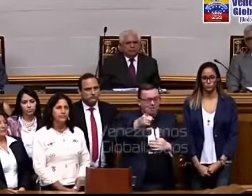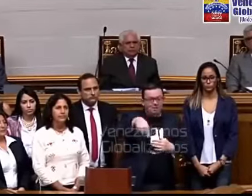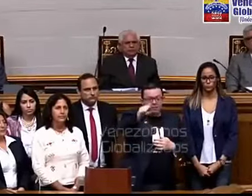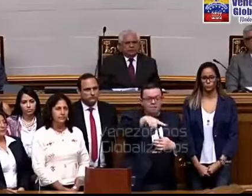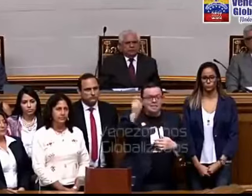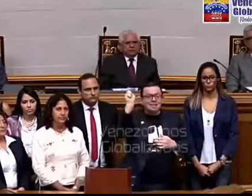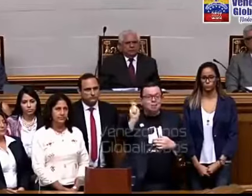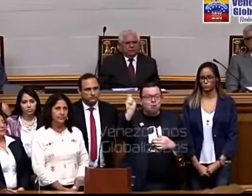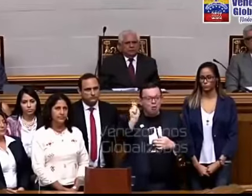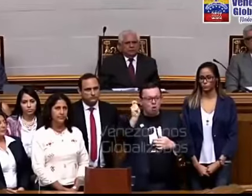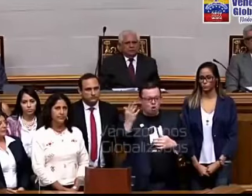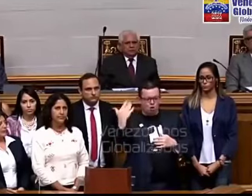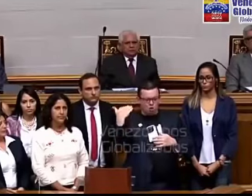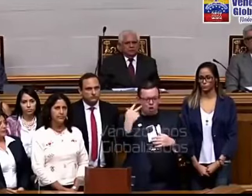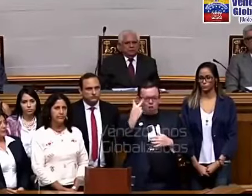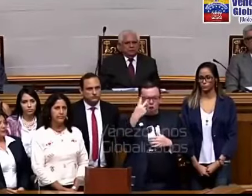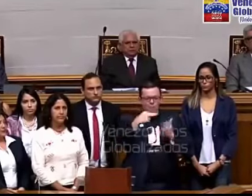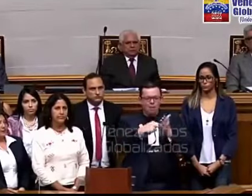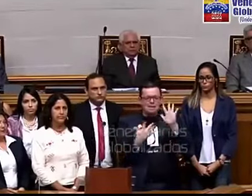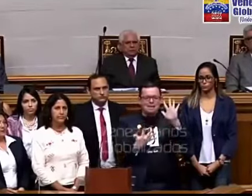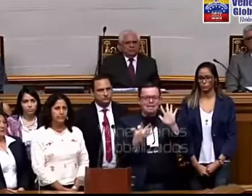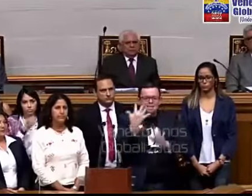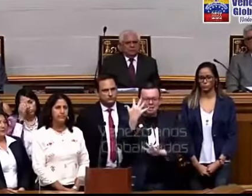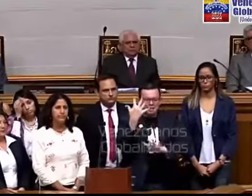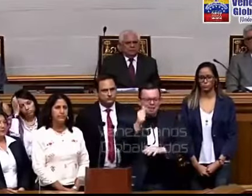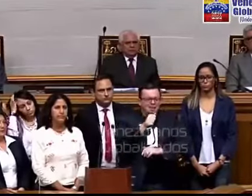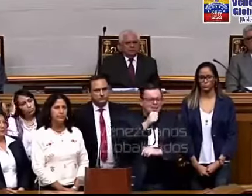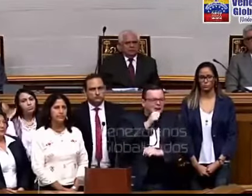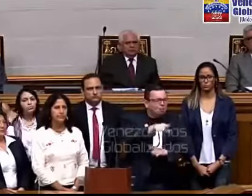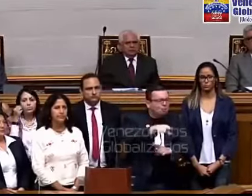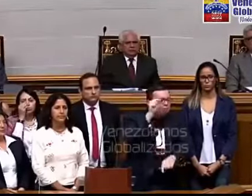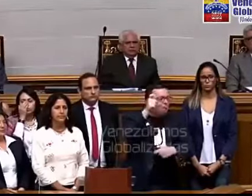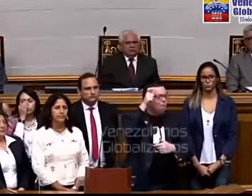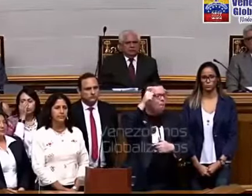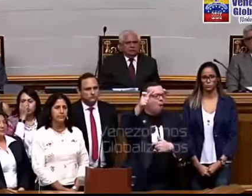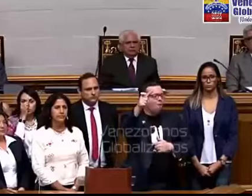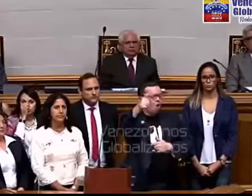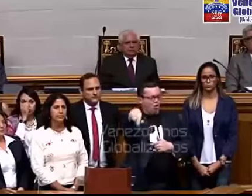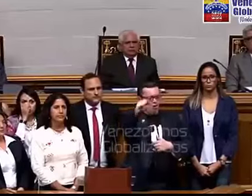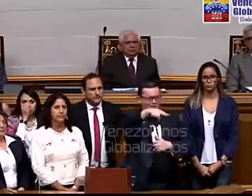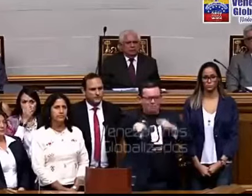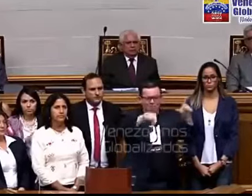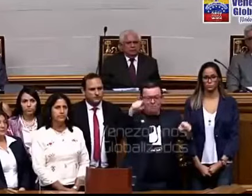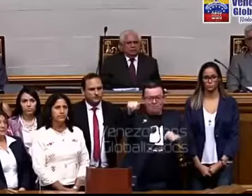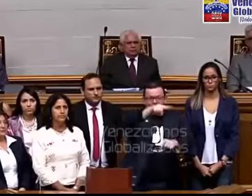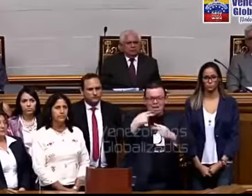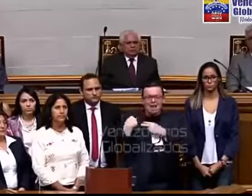afrontado la carencia de accesibilidad y ustedes, los diputados electos